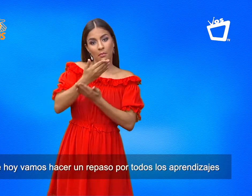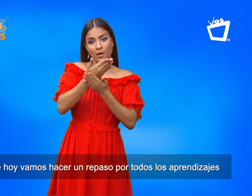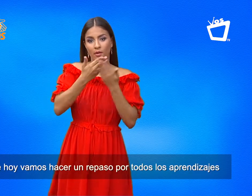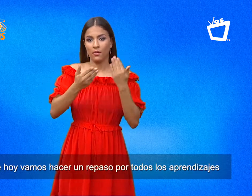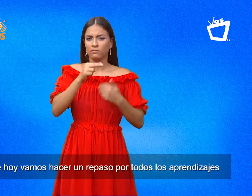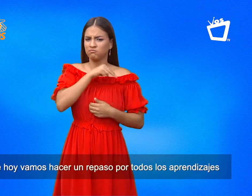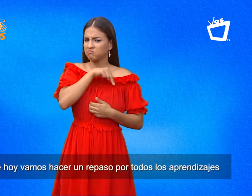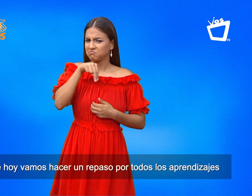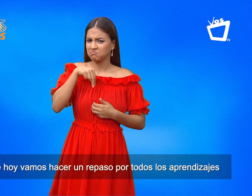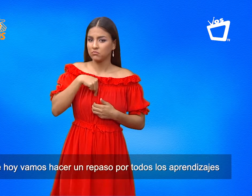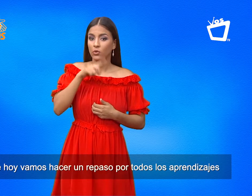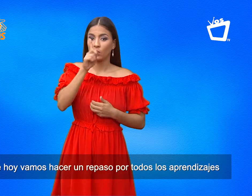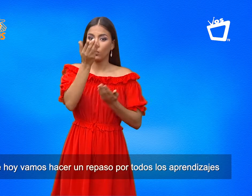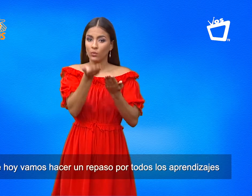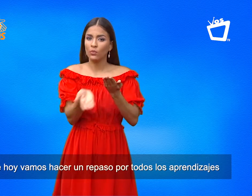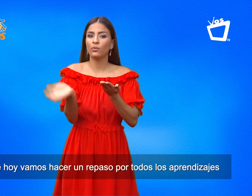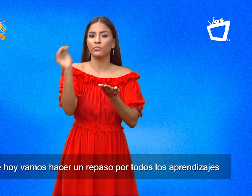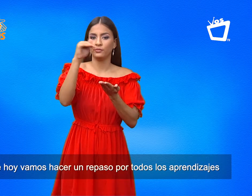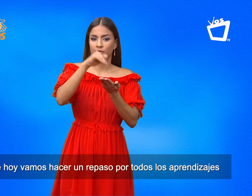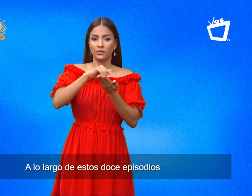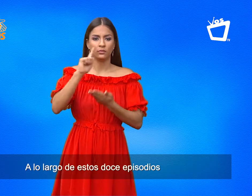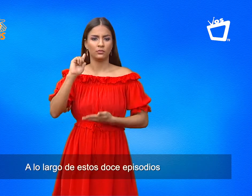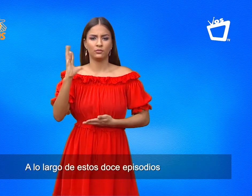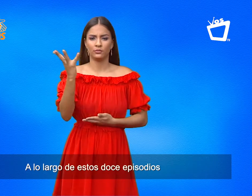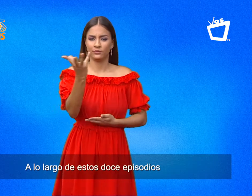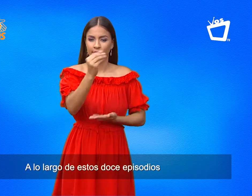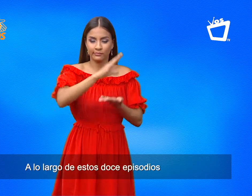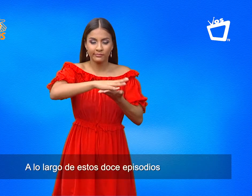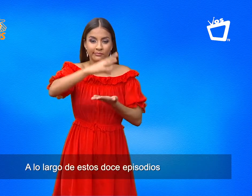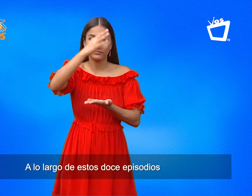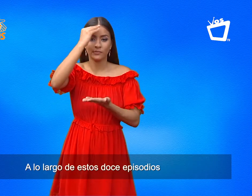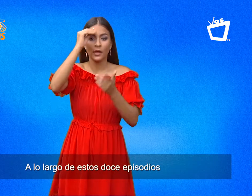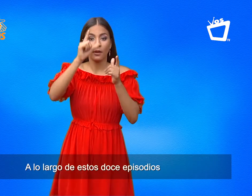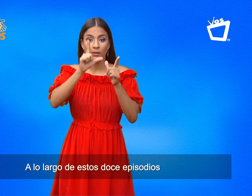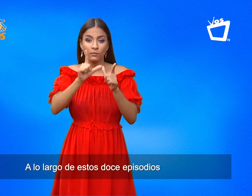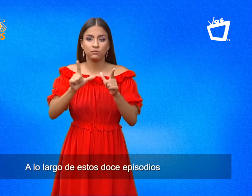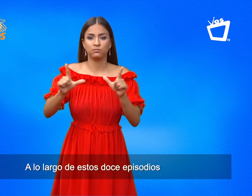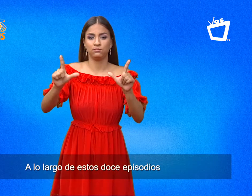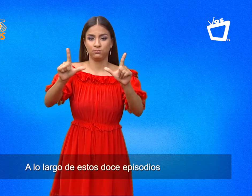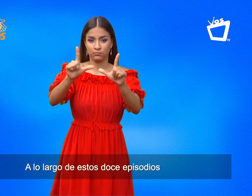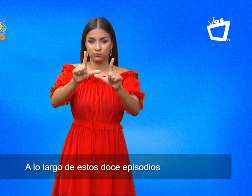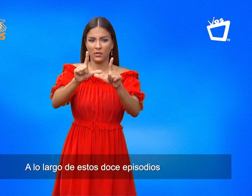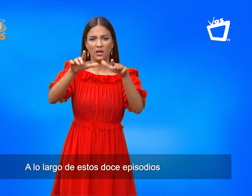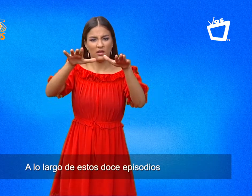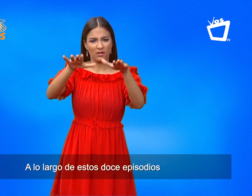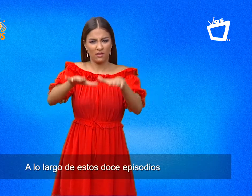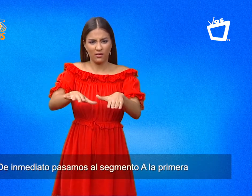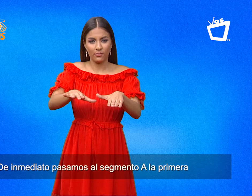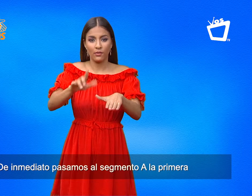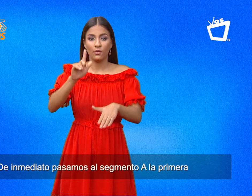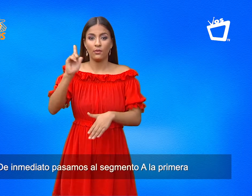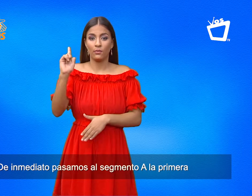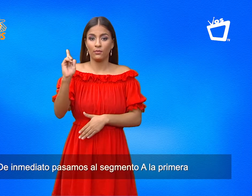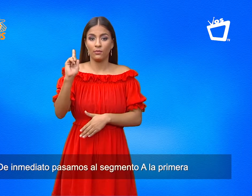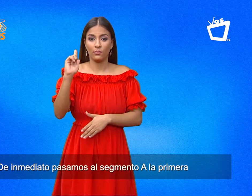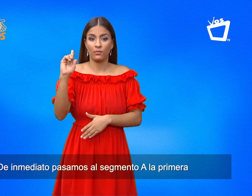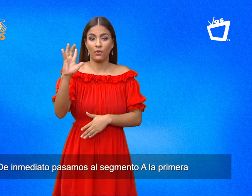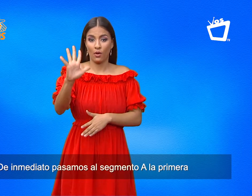a hacer un repaso por todos los aprendizajes a lo largo de estos dos episodios de inmediato pasamos al